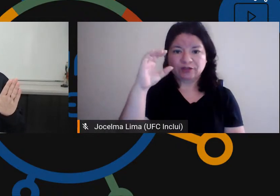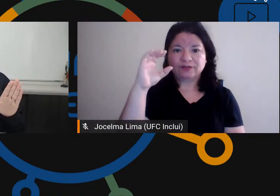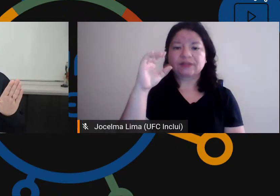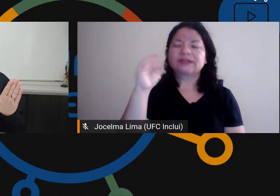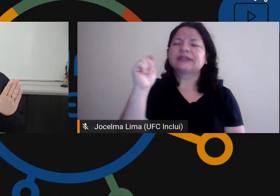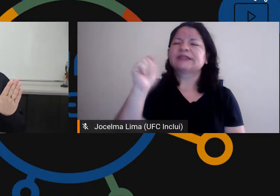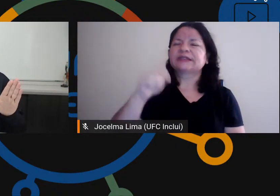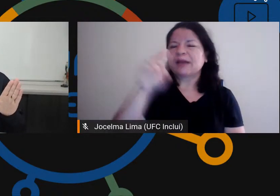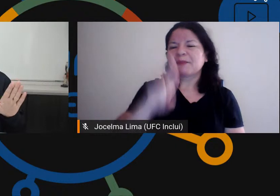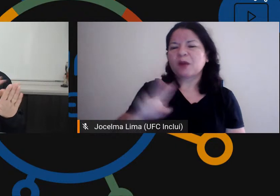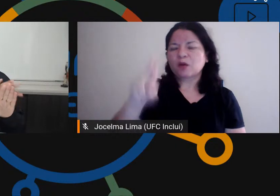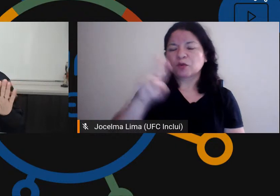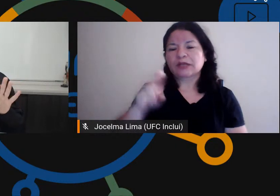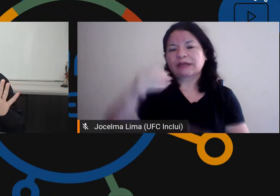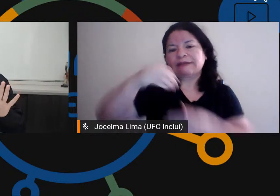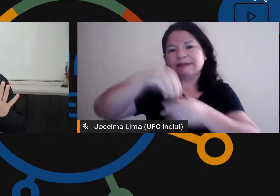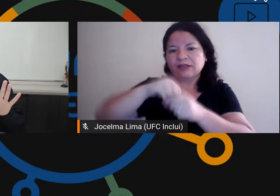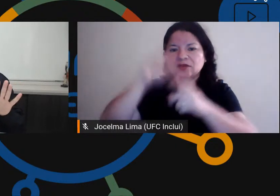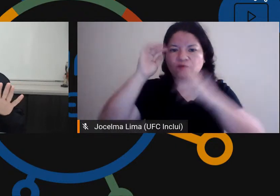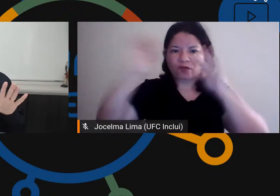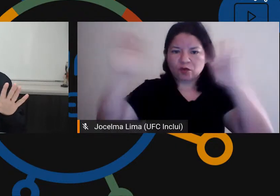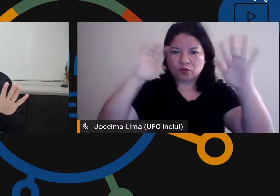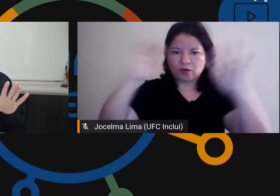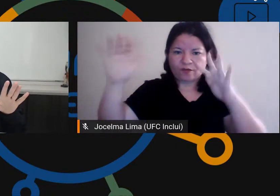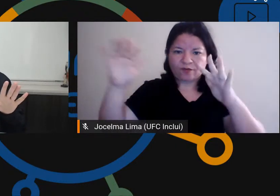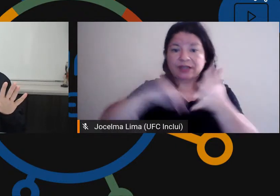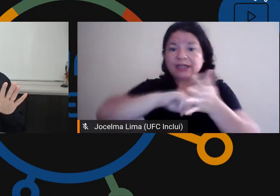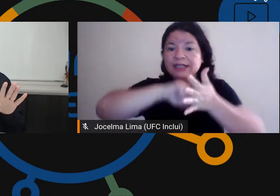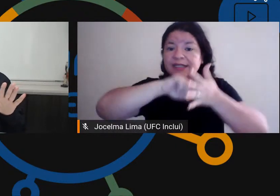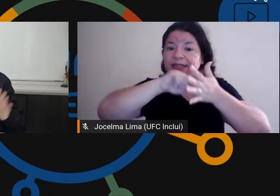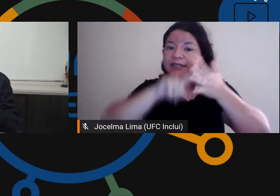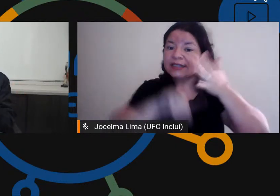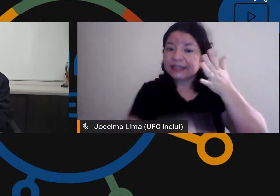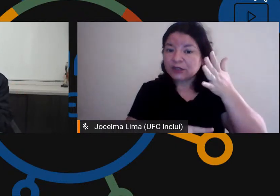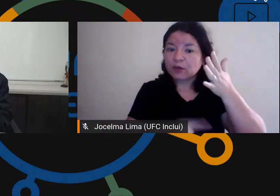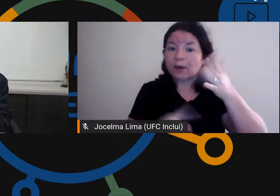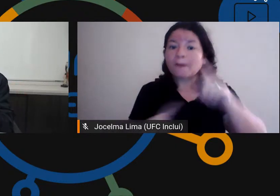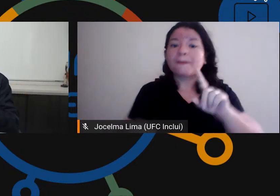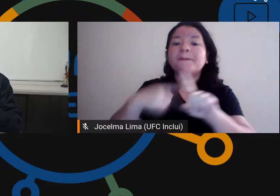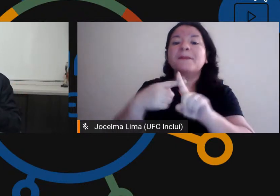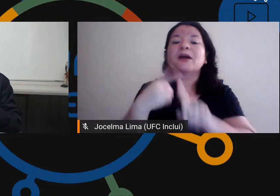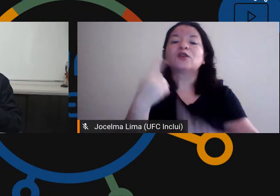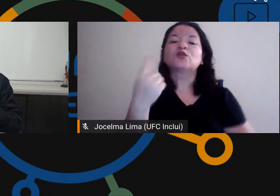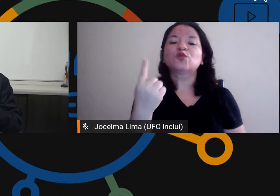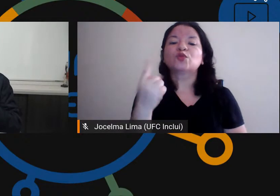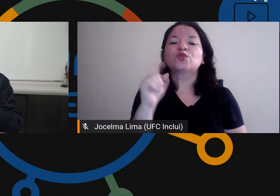elementos da filosofia. E fora esses cinco, tem mais um, que é comunicação.